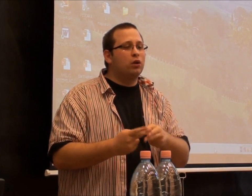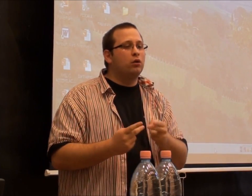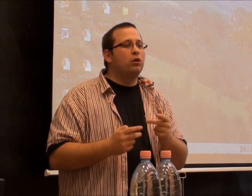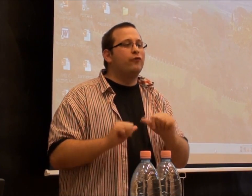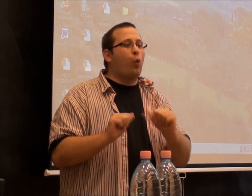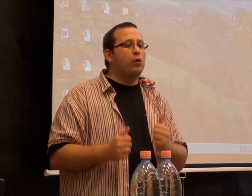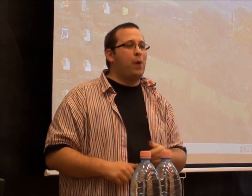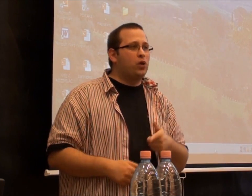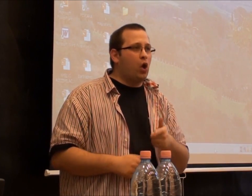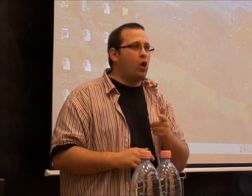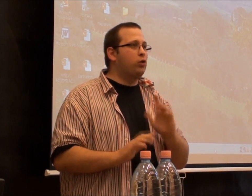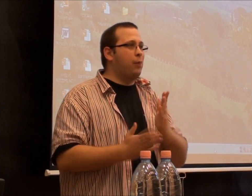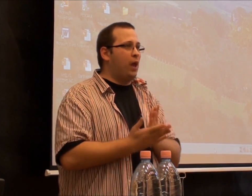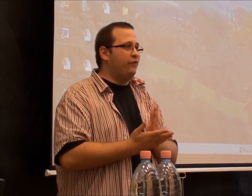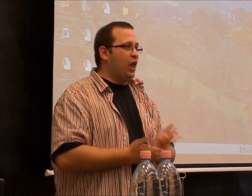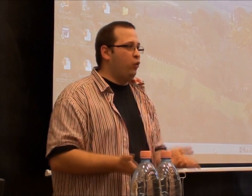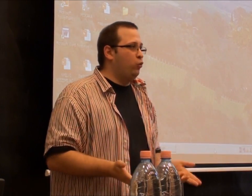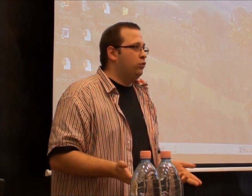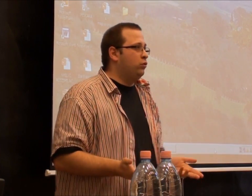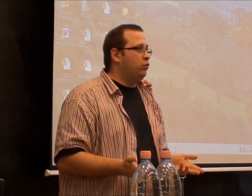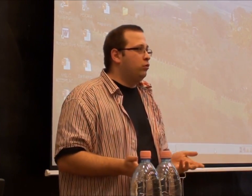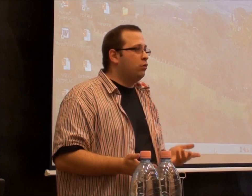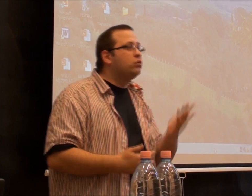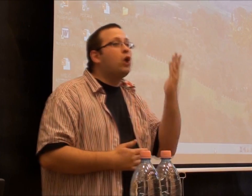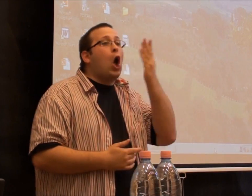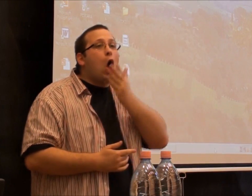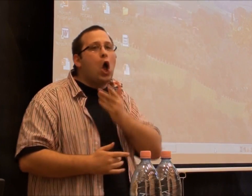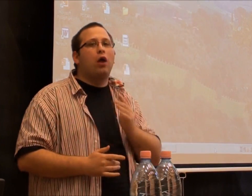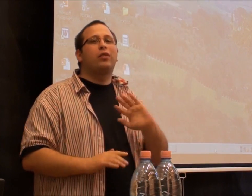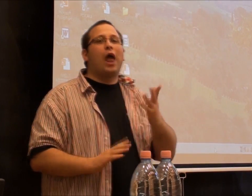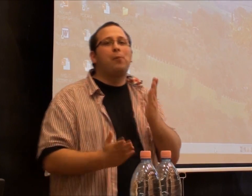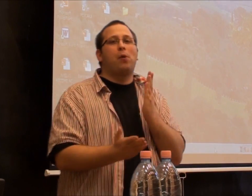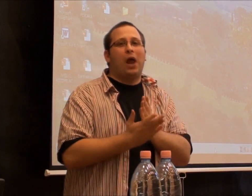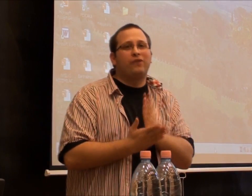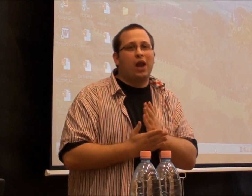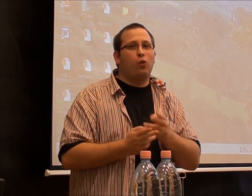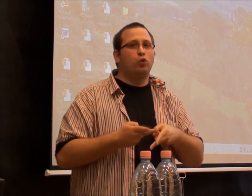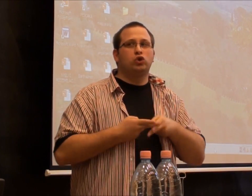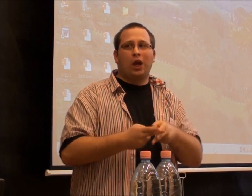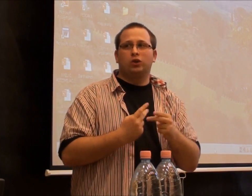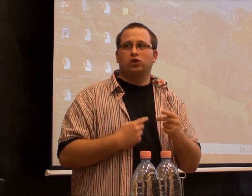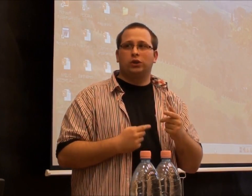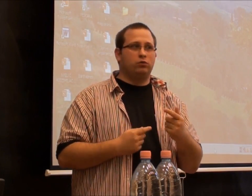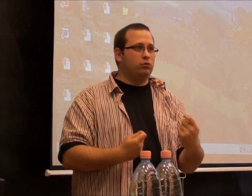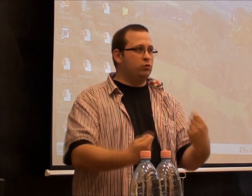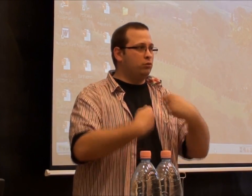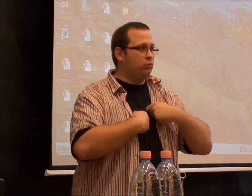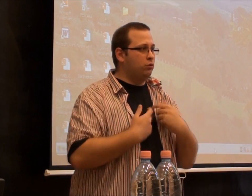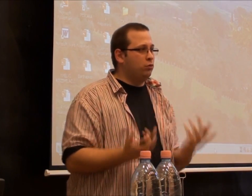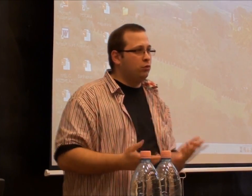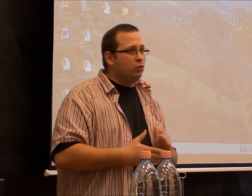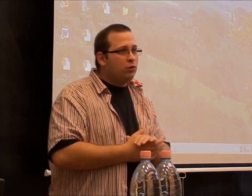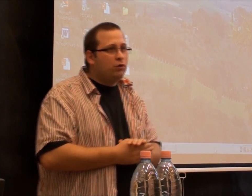ha a segítség formája nem megfelelő, vagy hogyha nem a megfelelő segítséget kapom.